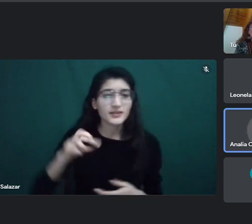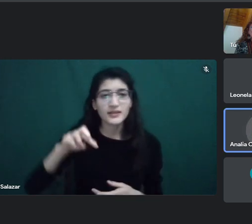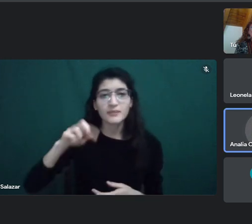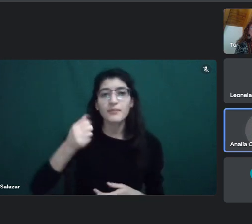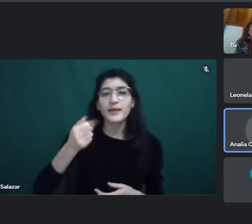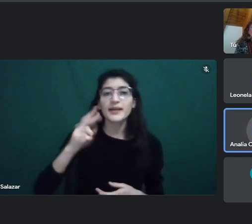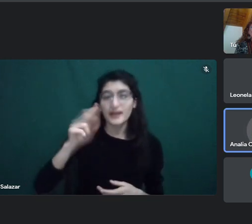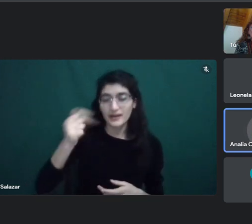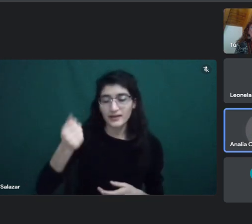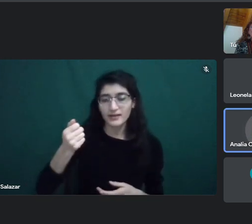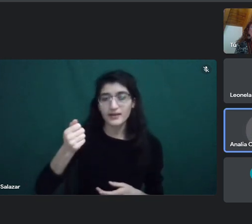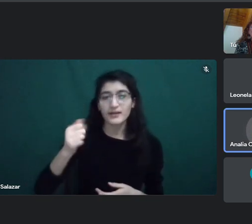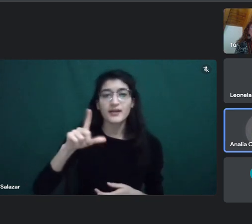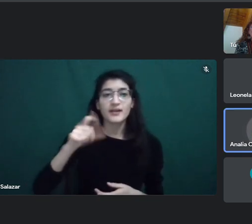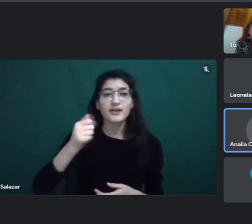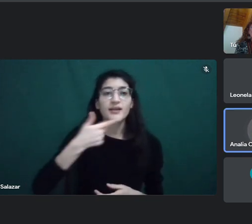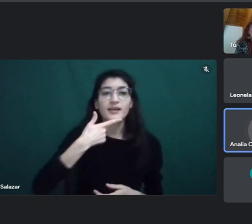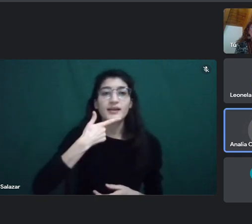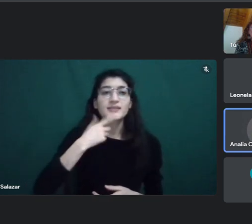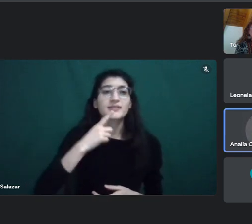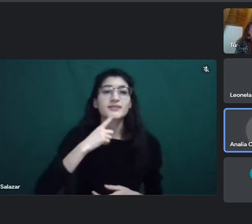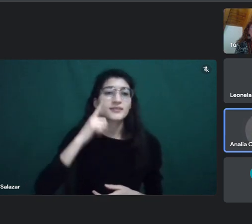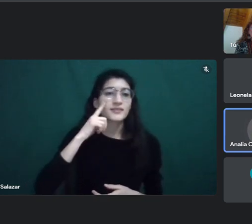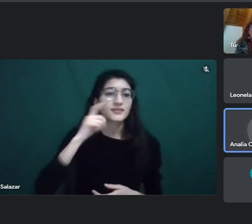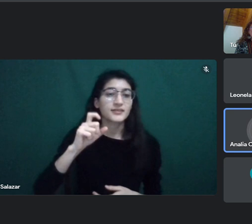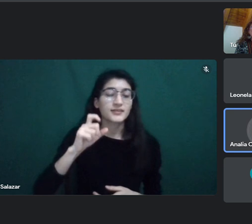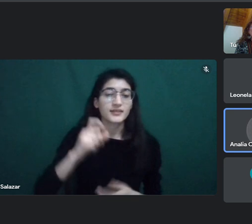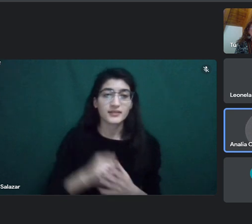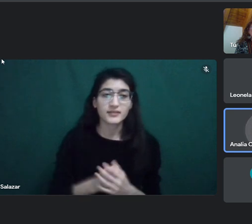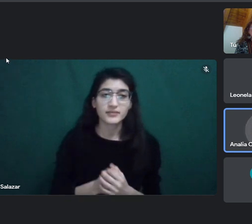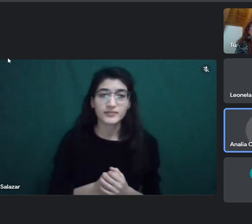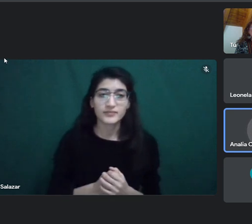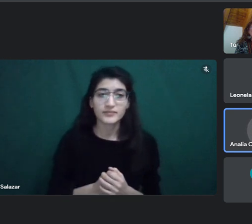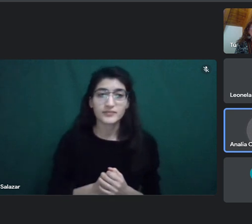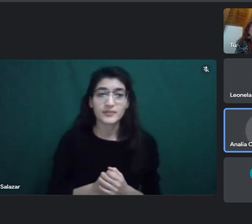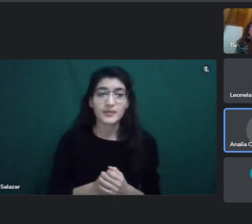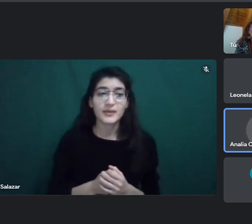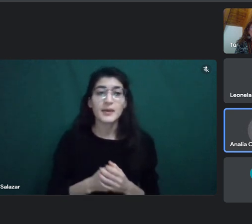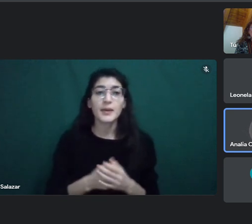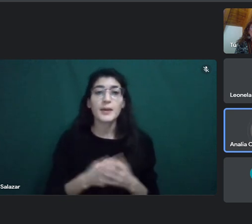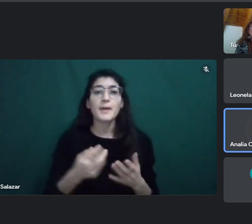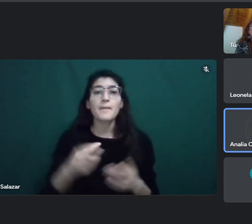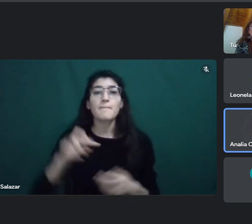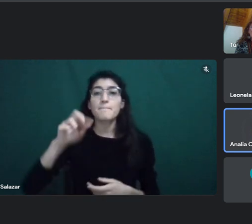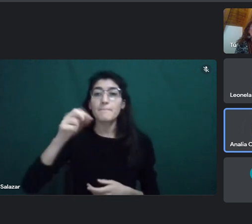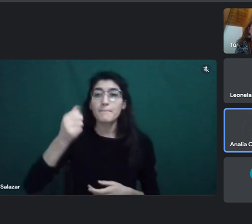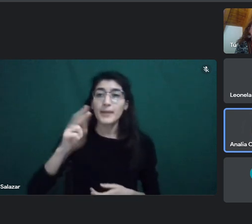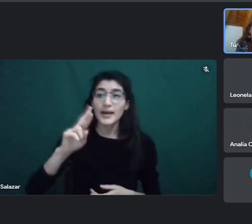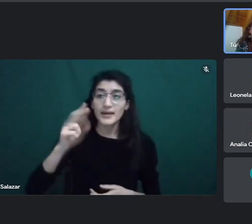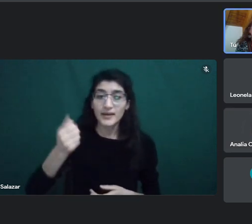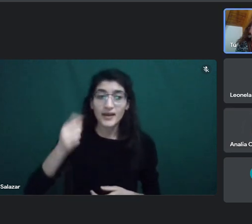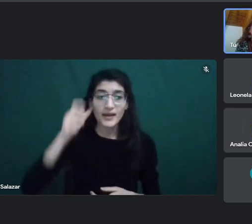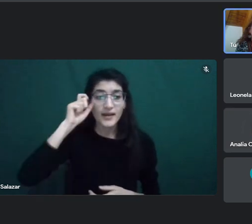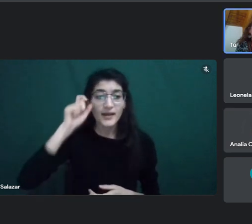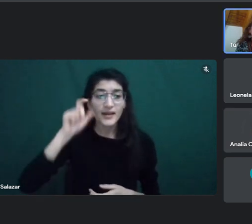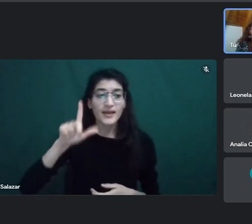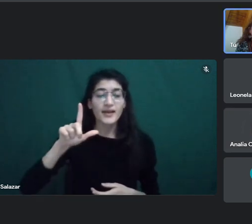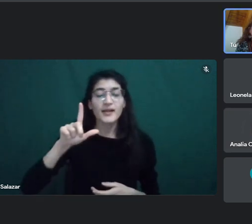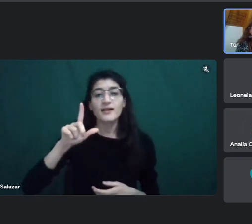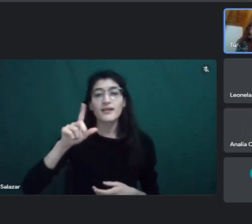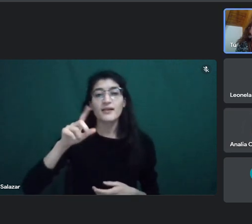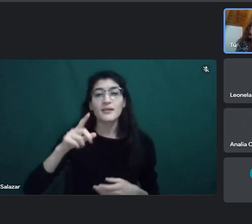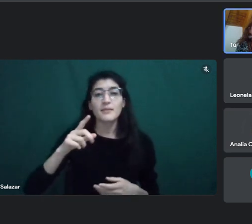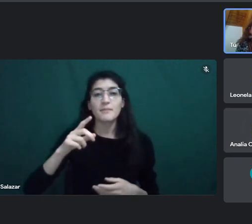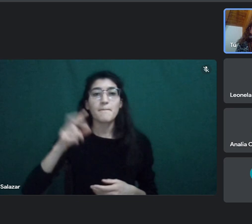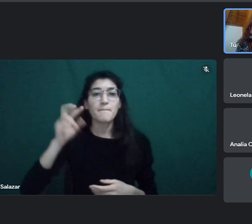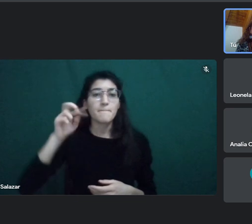Determine los objetivos de la capacitación de TIC para el periodo de planificación. Bien, año, cuatrimestre